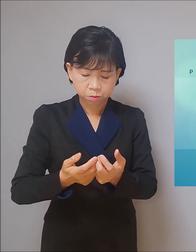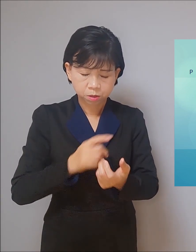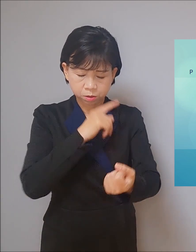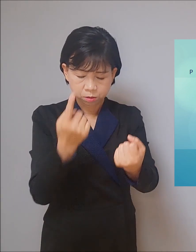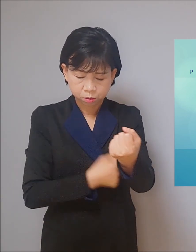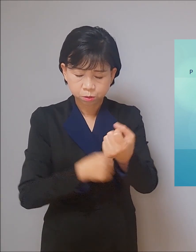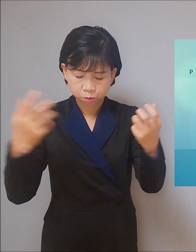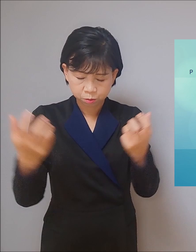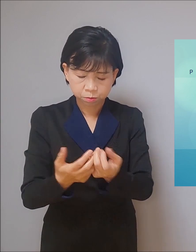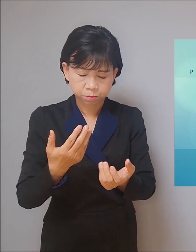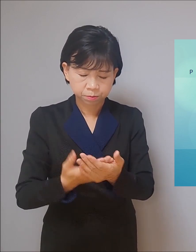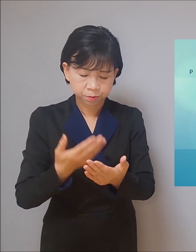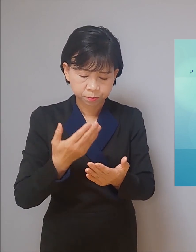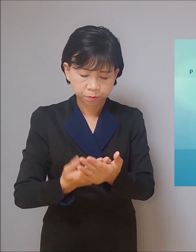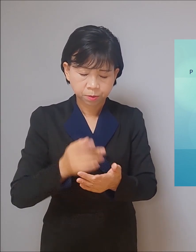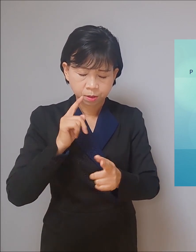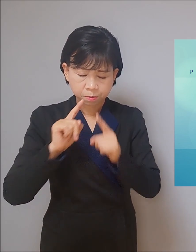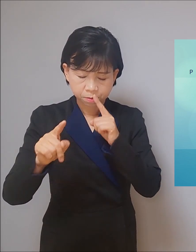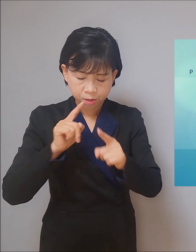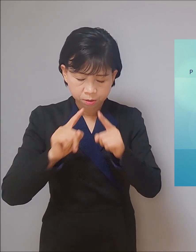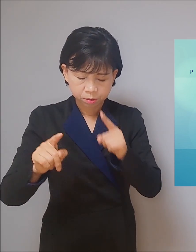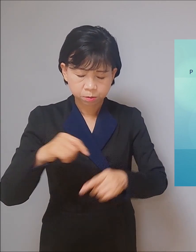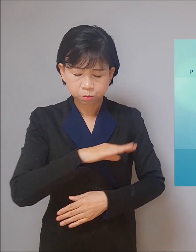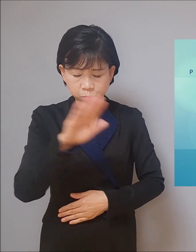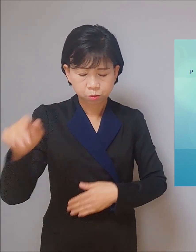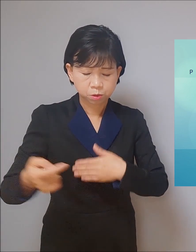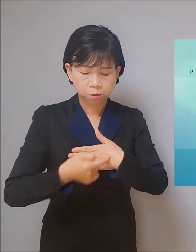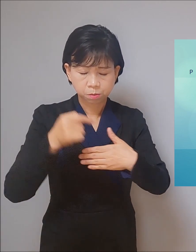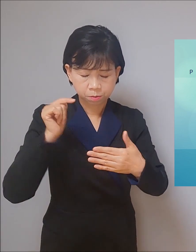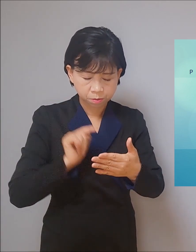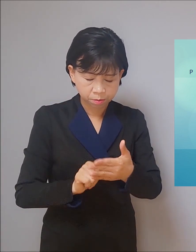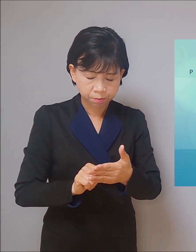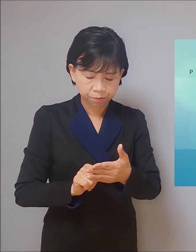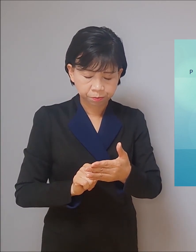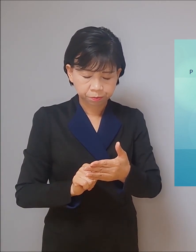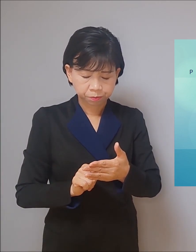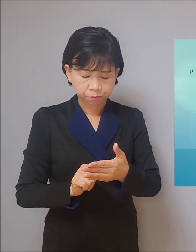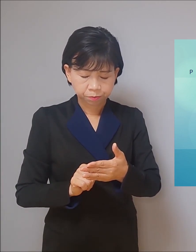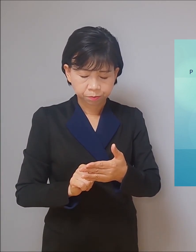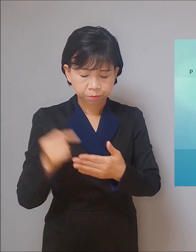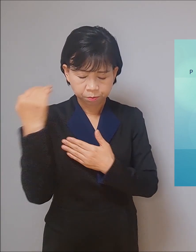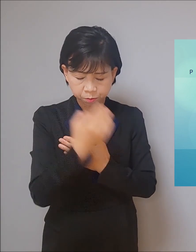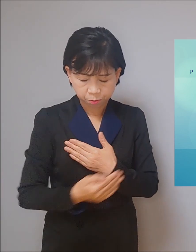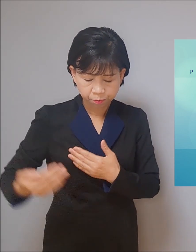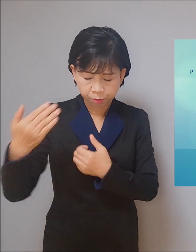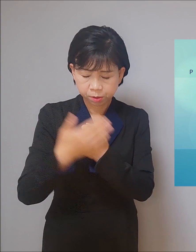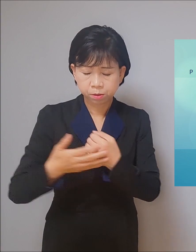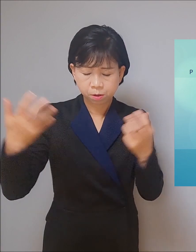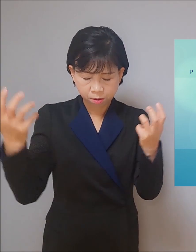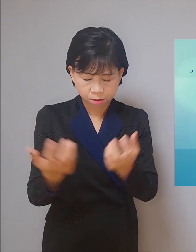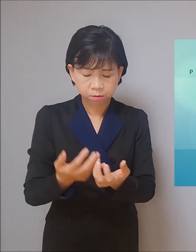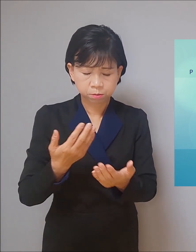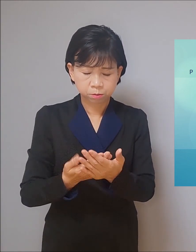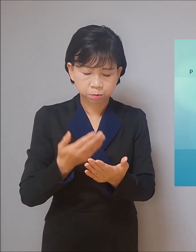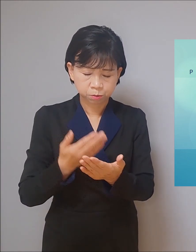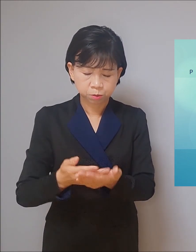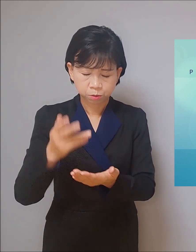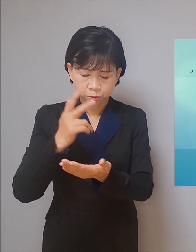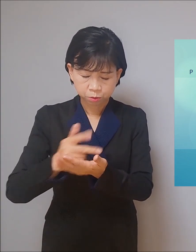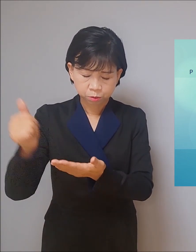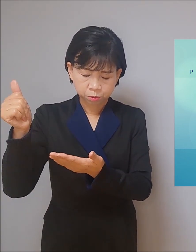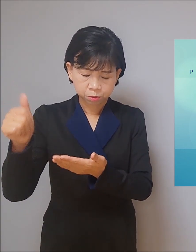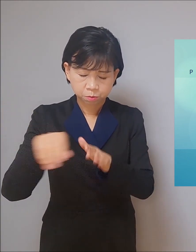하옵소서. 말씀 한 절 한 절 우리의 몸과 마음도 은혜에 잠기게 하옵시고 주께서